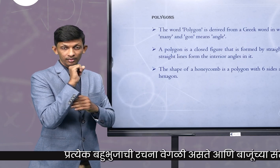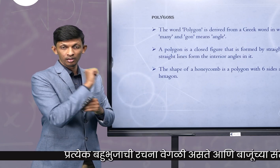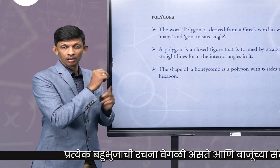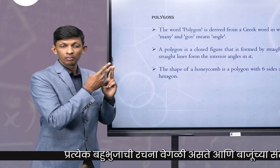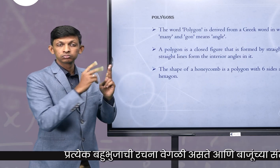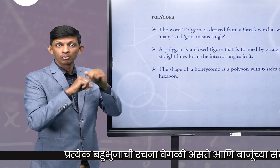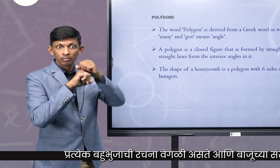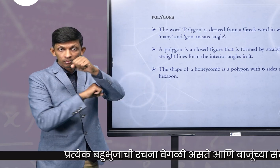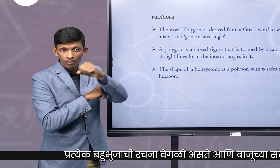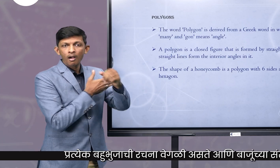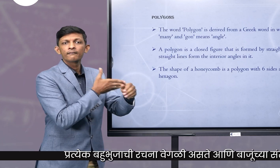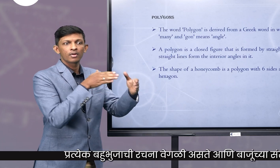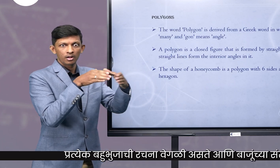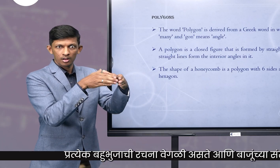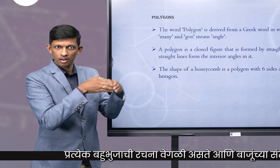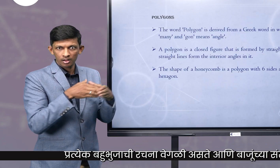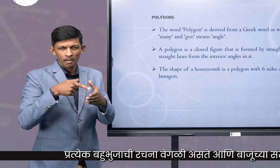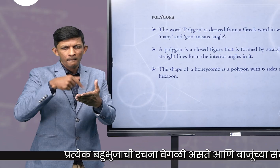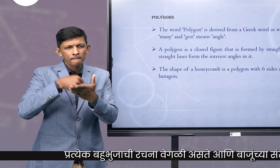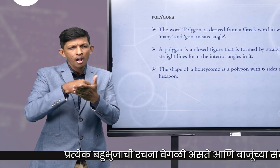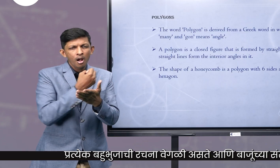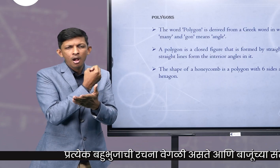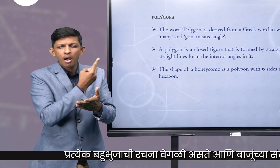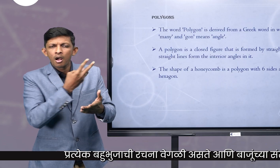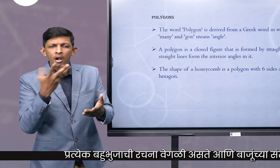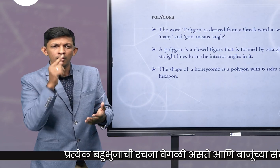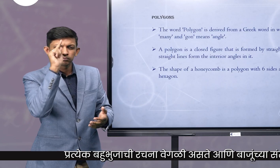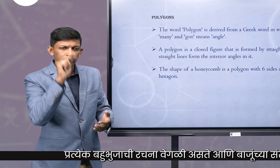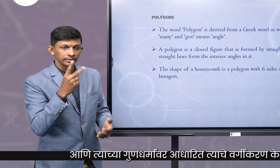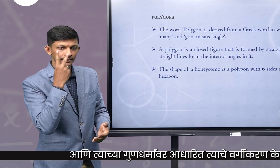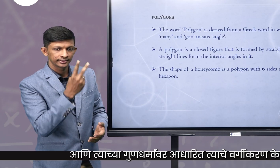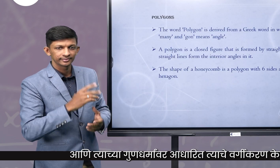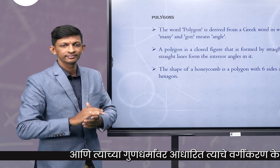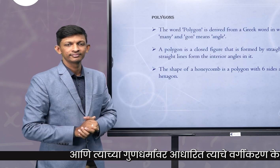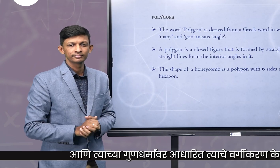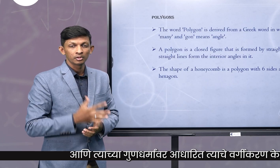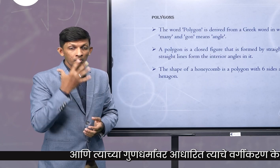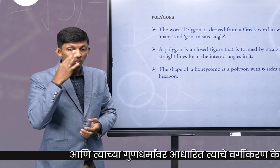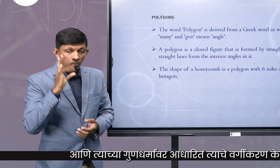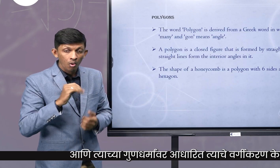प्रत्येक बहुभुजाची रचना वेगळी असते आणि बाजूंच्या संख्येनुसार आणि त्यांच्या गुणधर्मावर